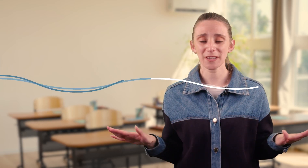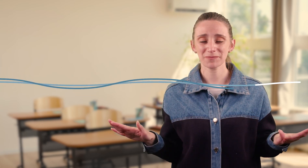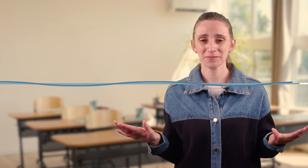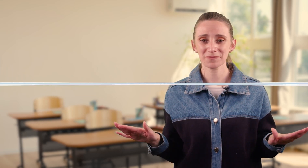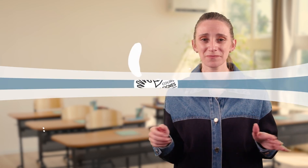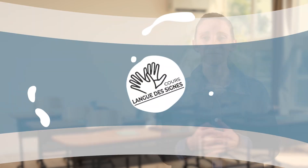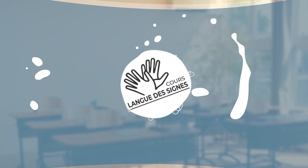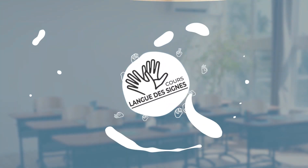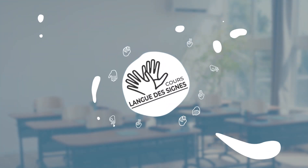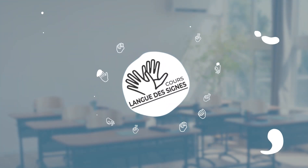Fin.